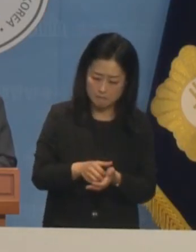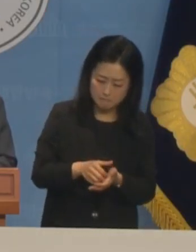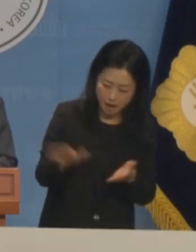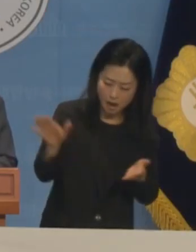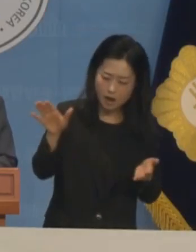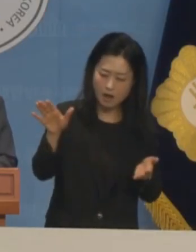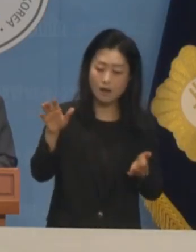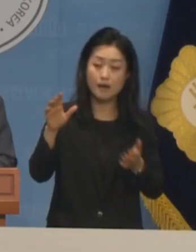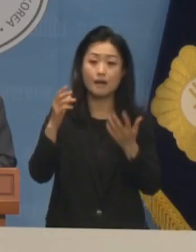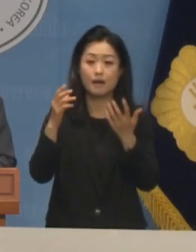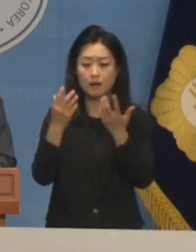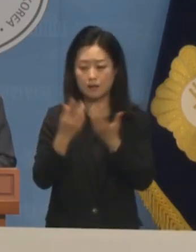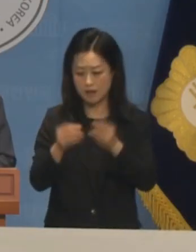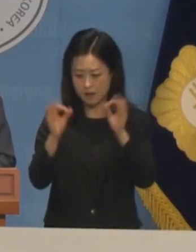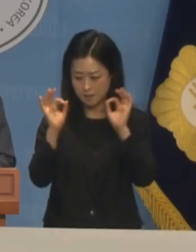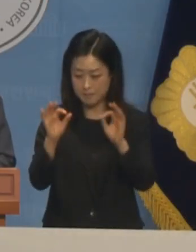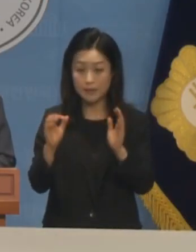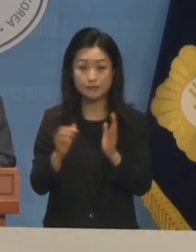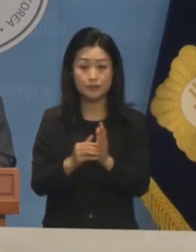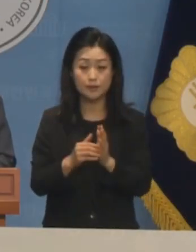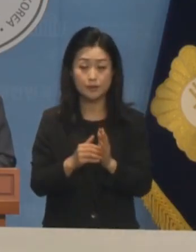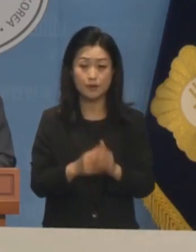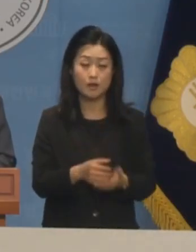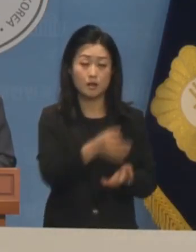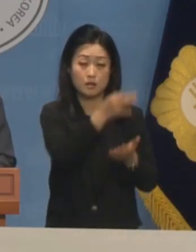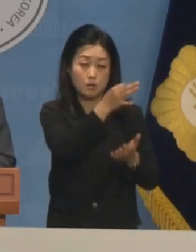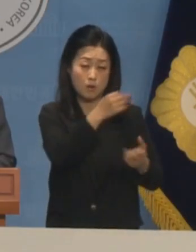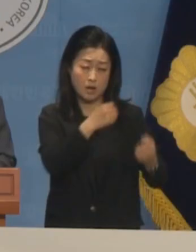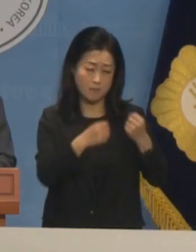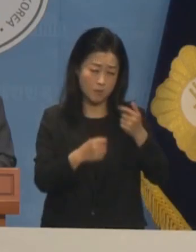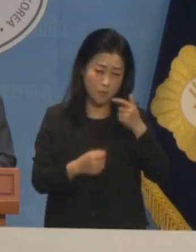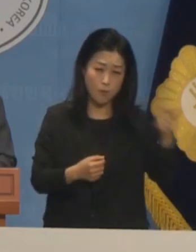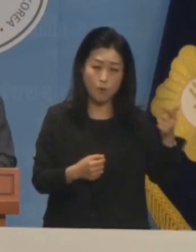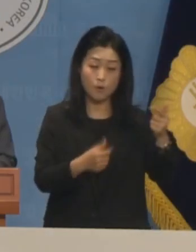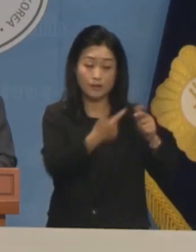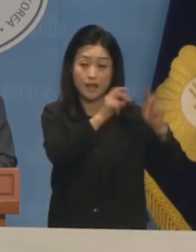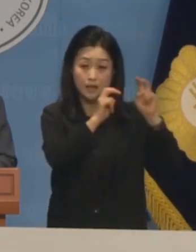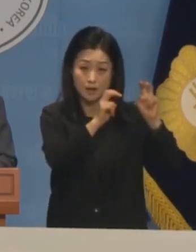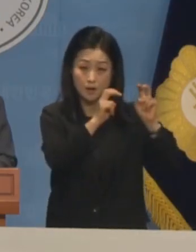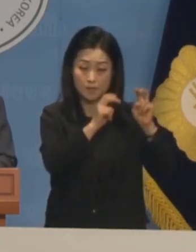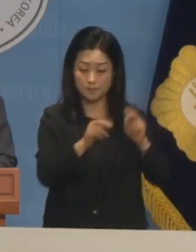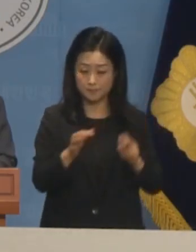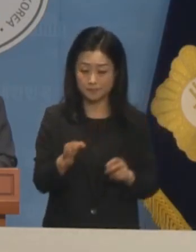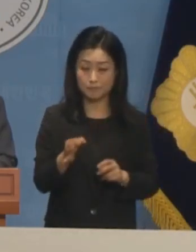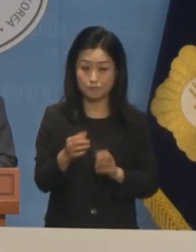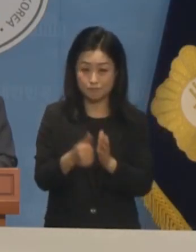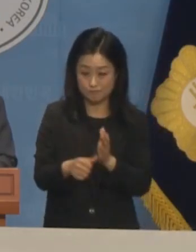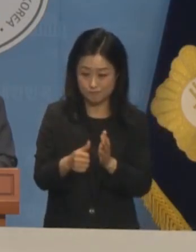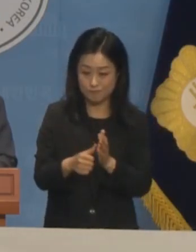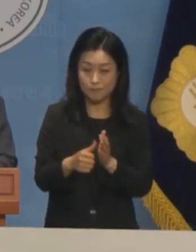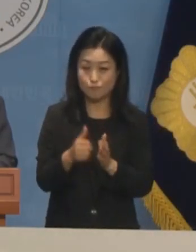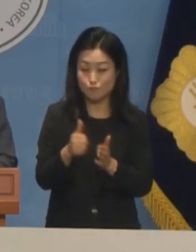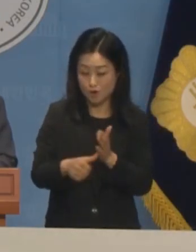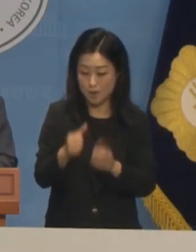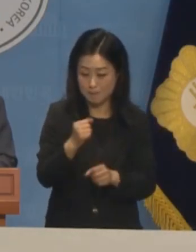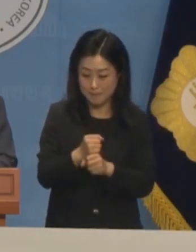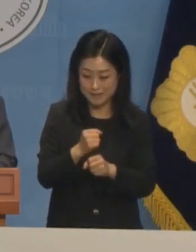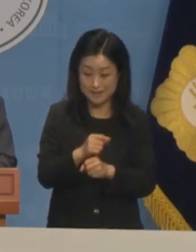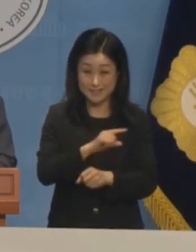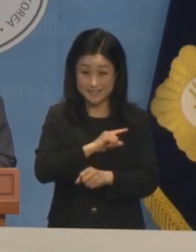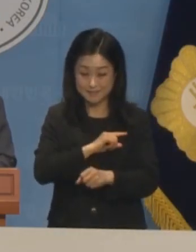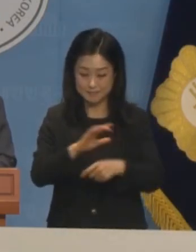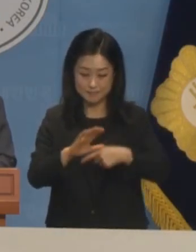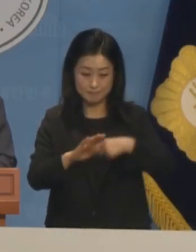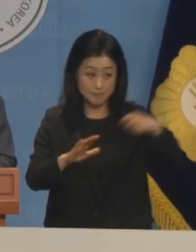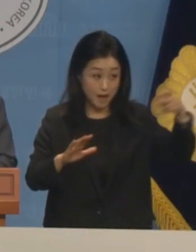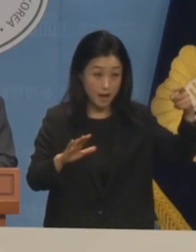몰린 사례를 보았다. 거대한 자본의 힘을 갖고 있는 대기업의 상표권 침해 시도와 소송 등이 작은 기업에